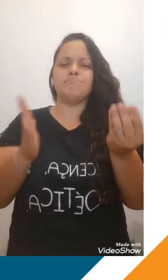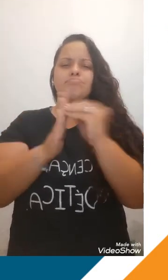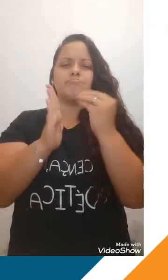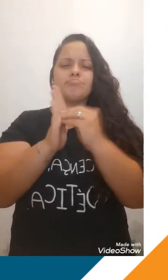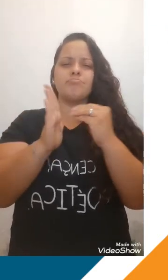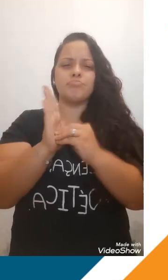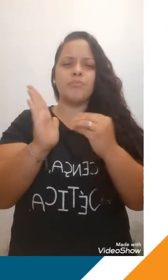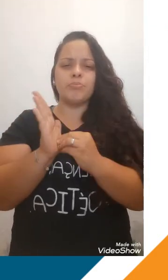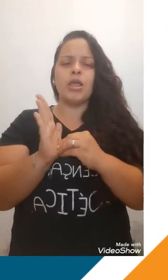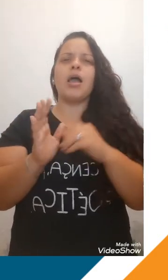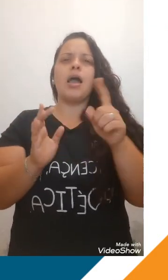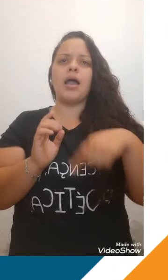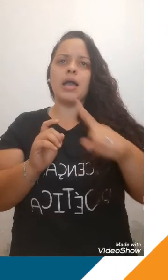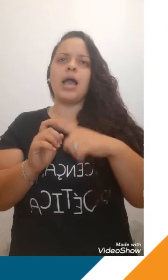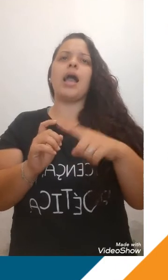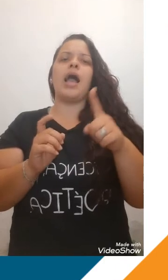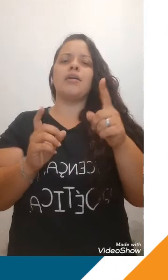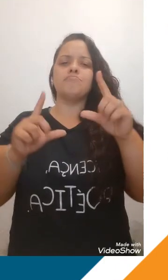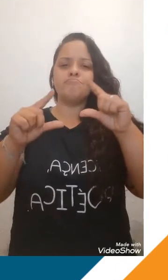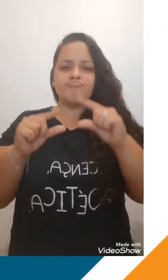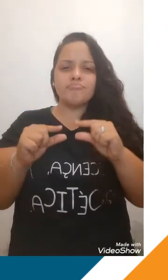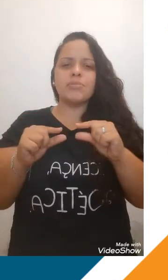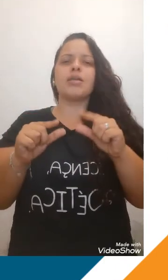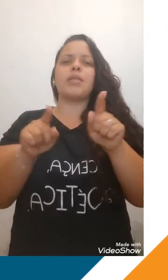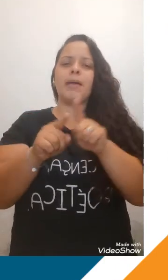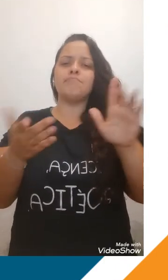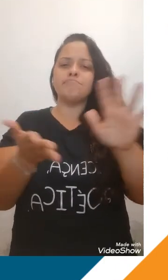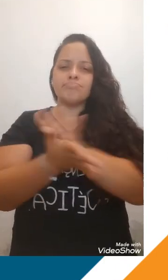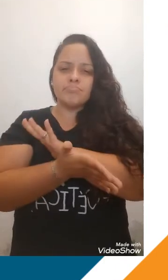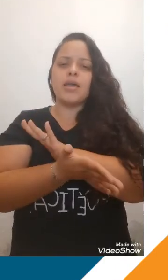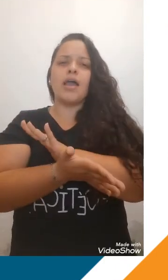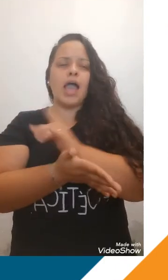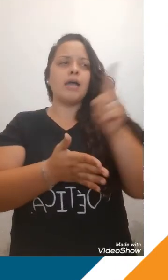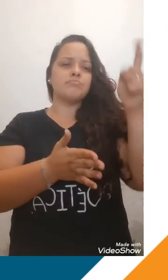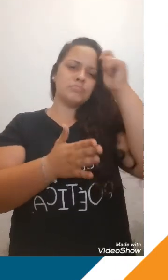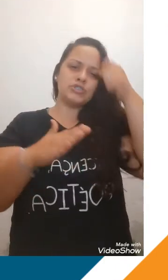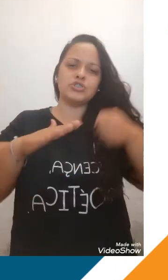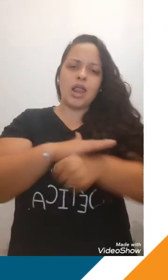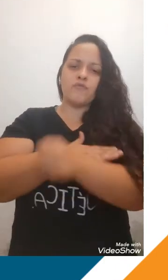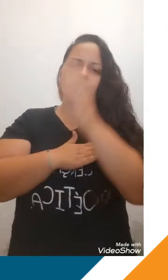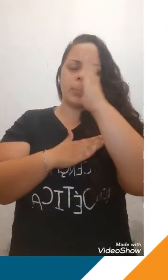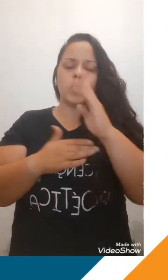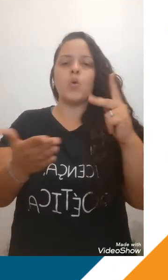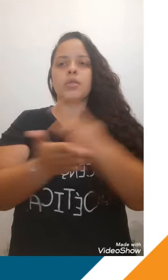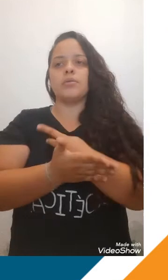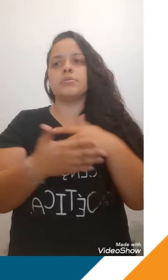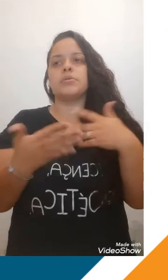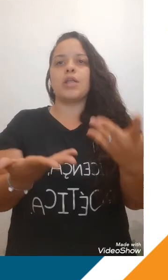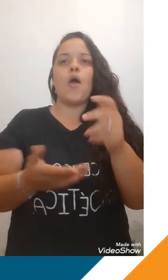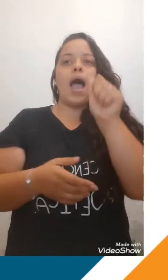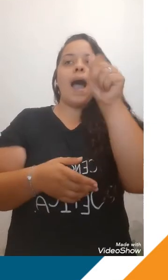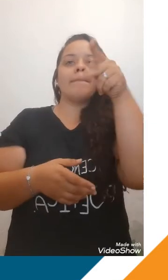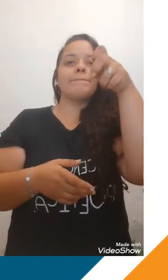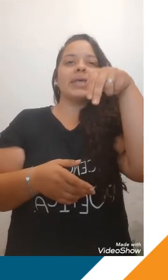que essa extinção, né, ou a diminuição da entrada desses escravizados aconteça. Tá? Então, a palavrinha apenas aí, de